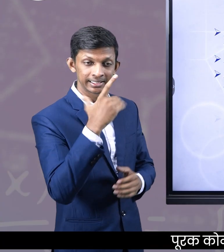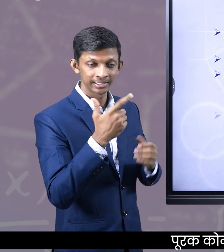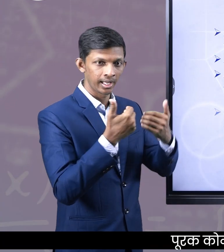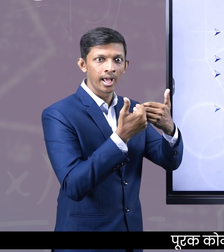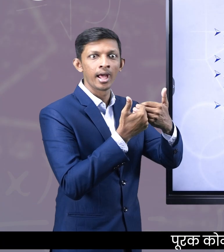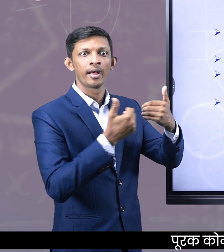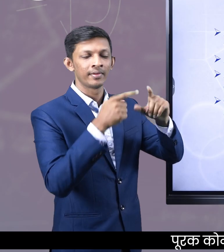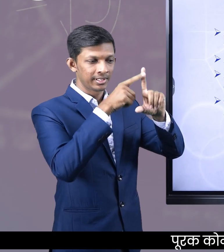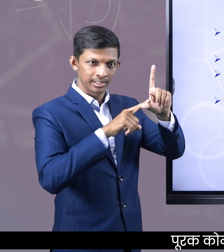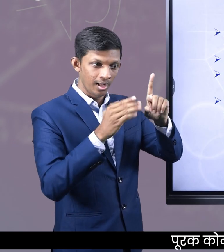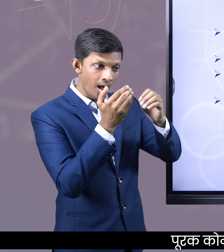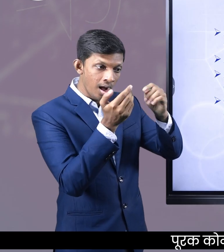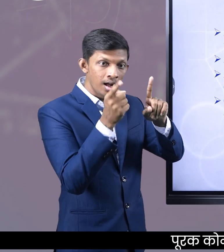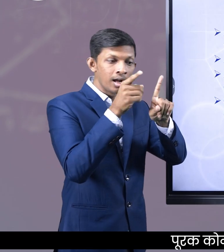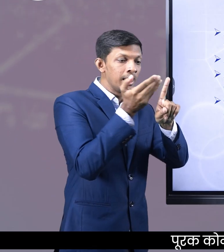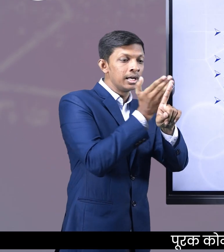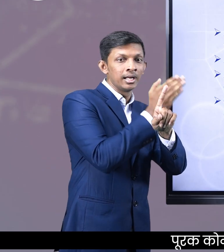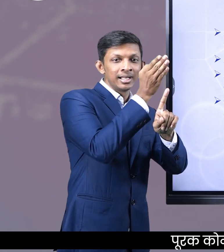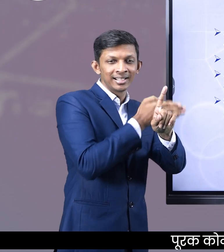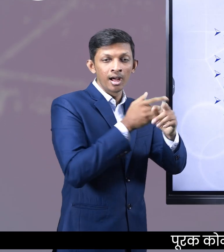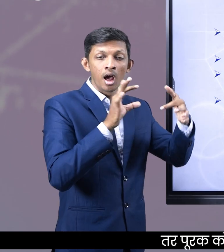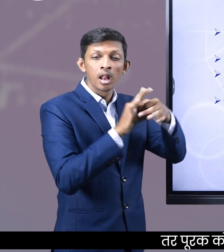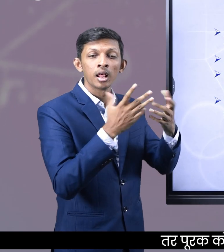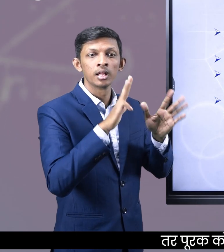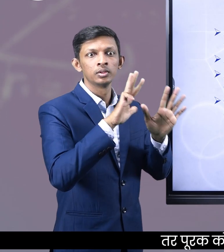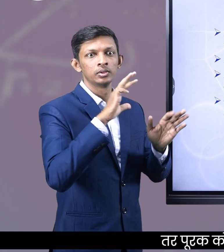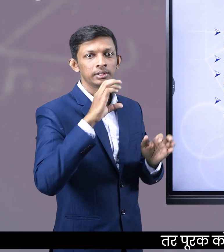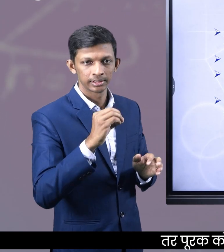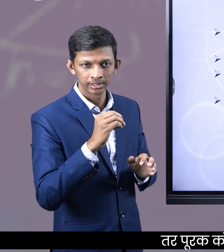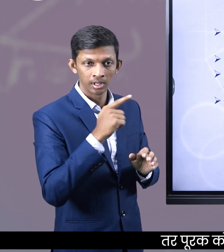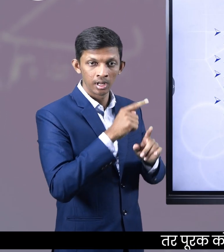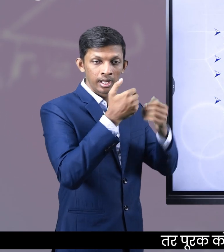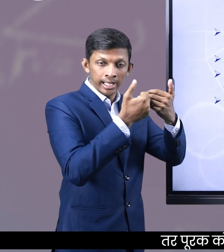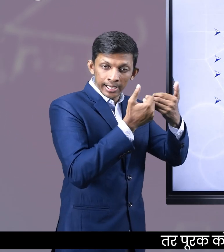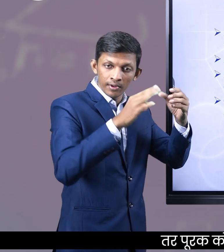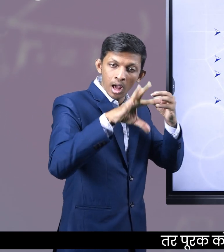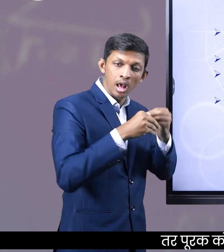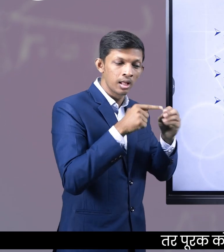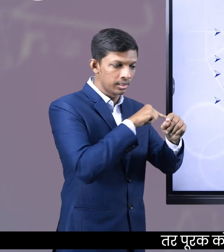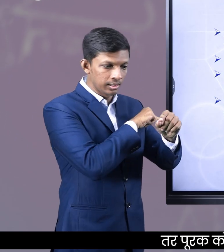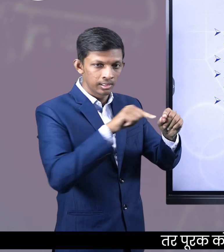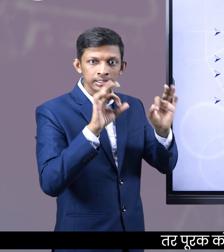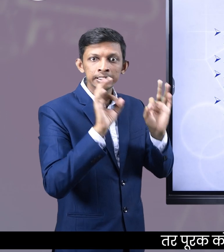पूरक कोन 90 अंशापर्यंत बेरीज करतात तर पूरक कोन 180 अंशापर्यंत बेरीज करतात.